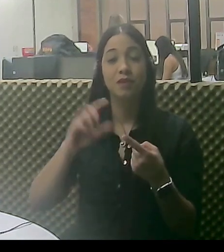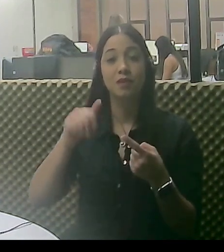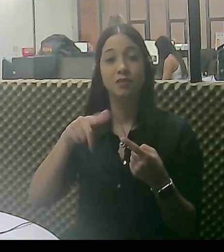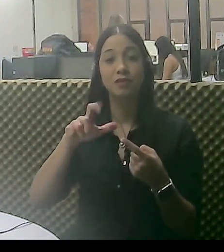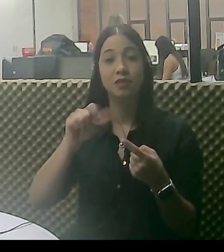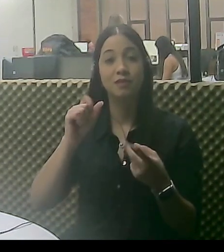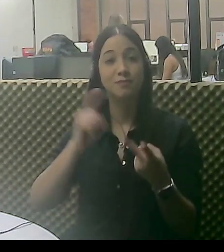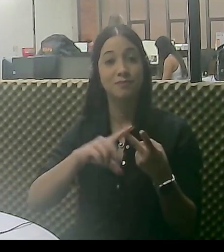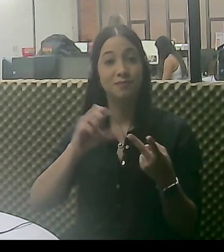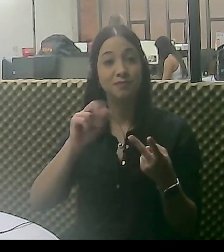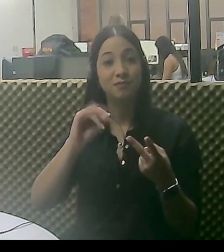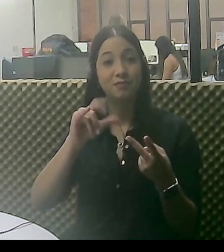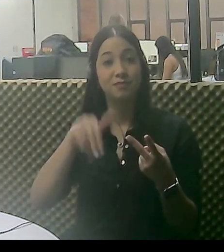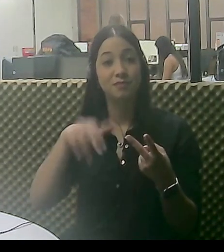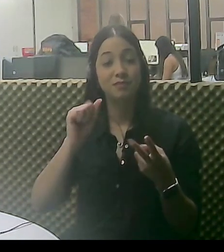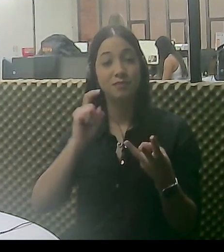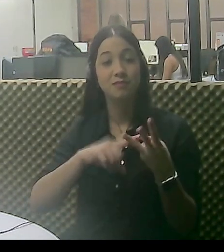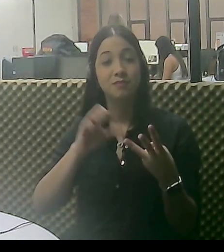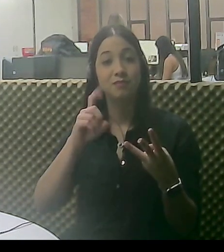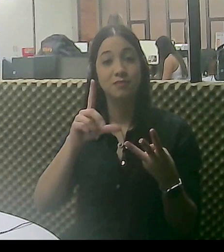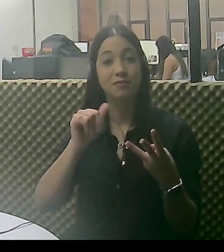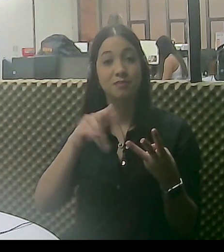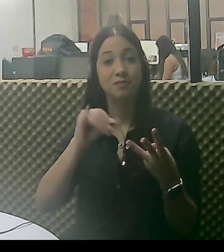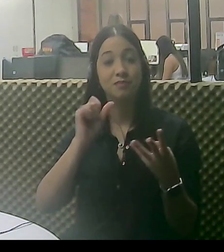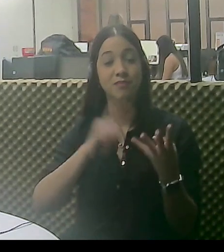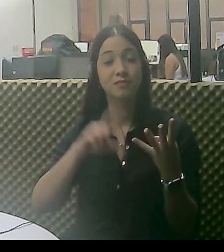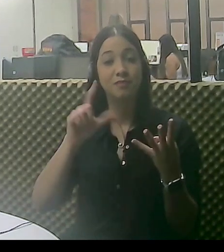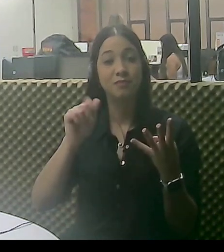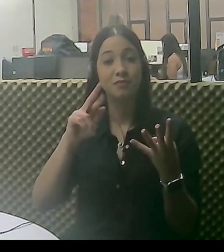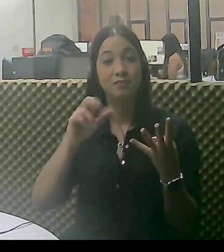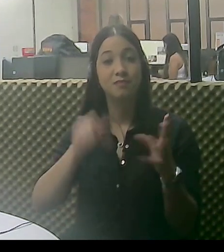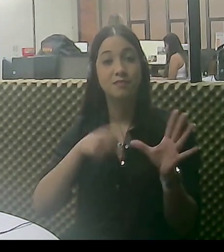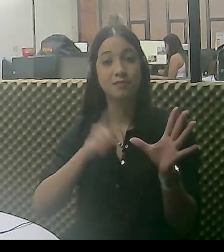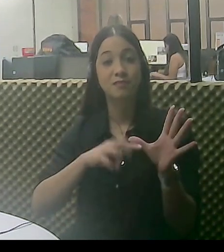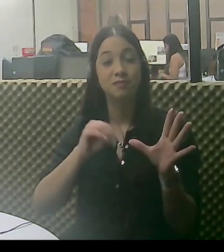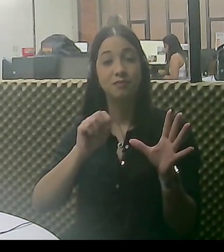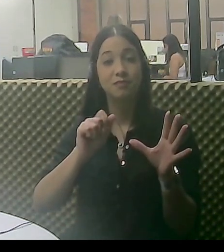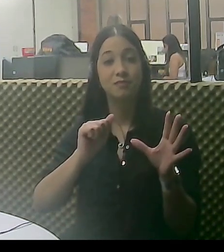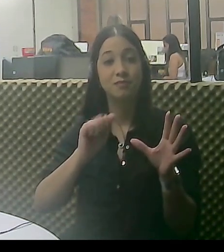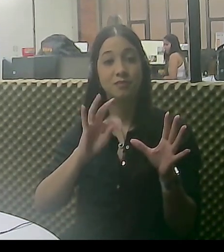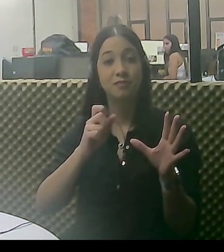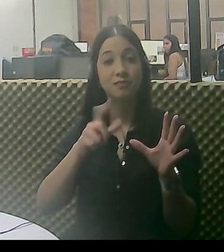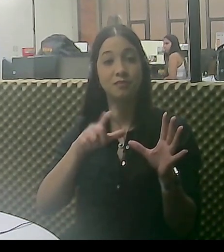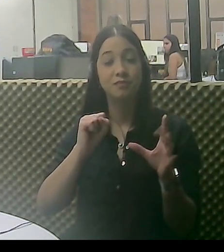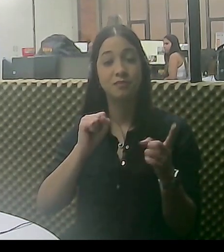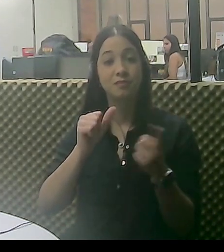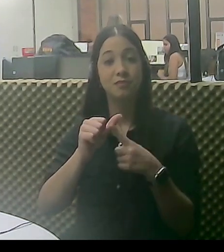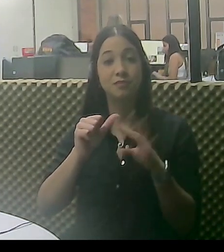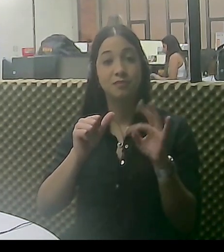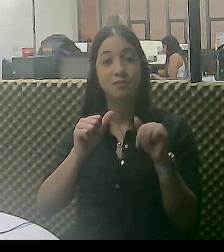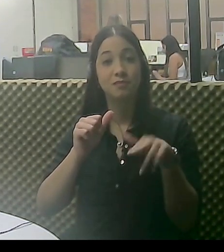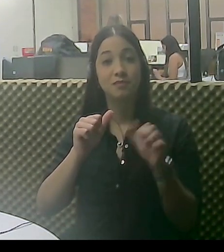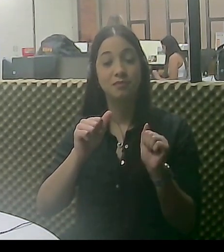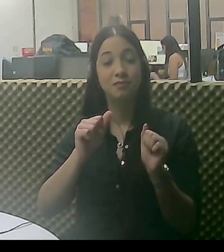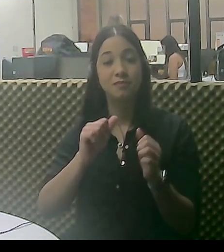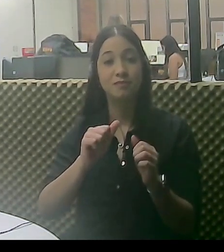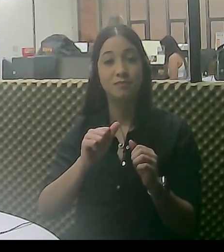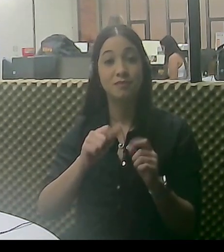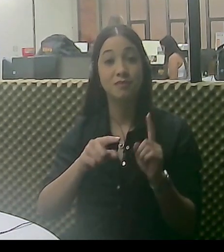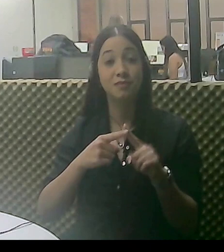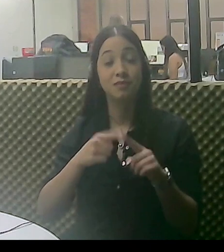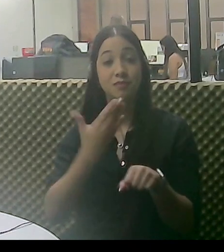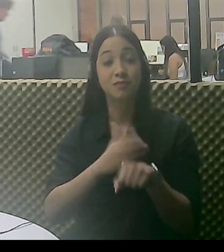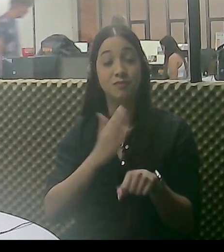Caroline Alves, Edilândia Araújo, Lara Lima, Matheus Assis e Tayana Medeiros e o